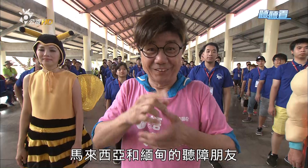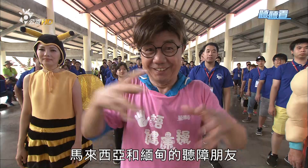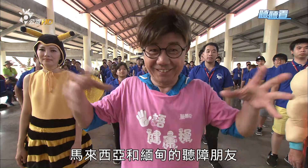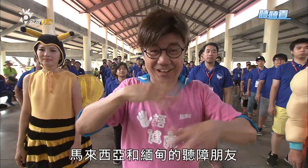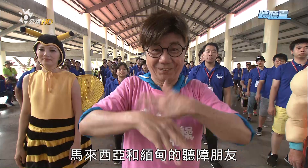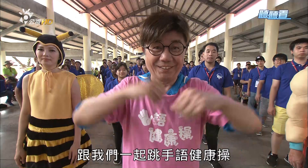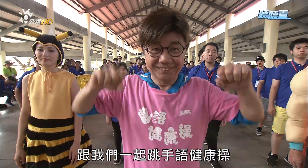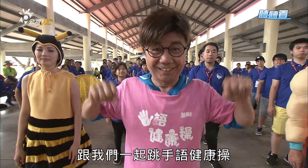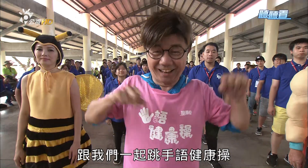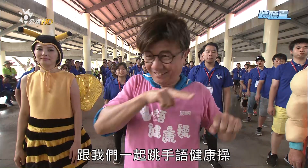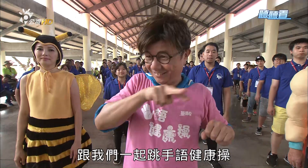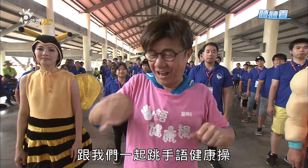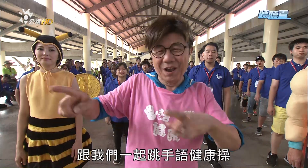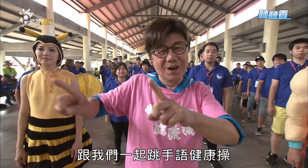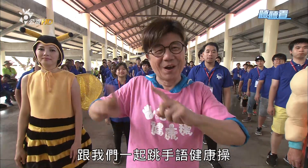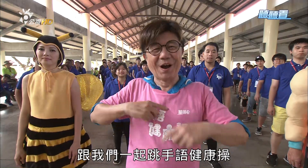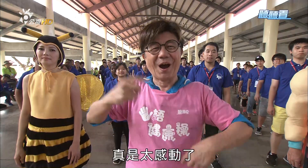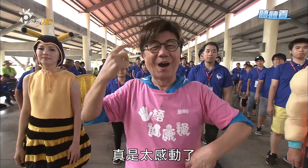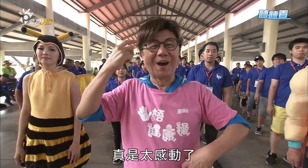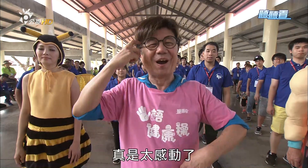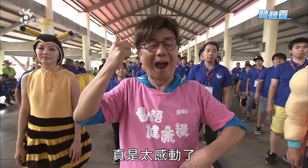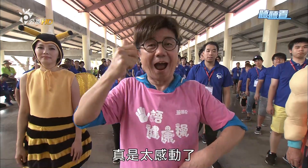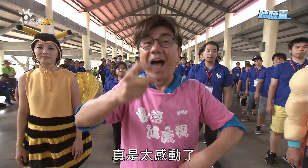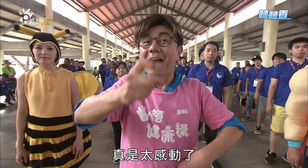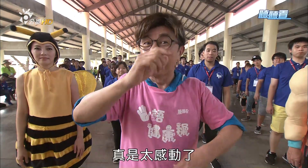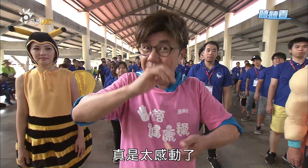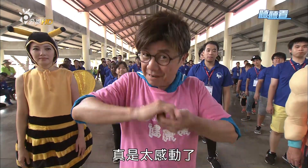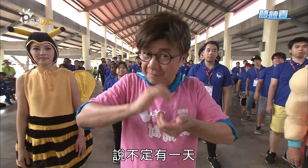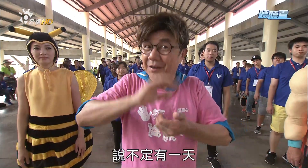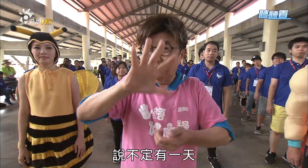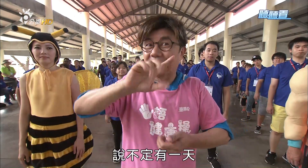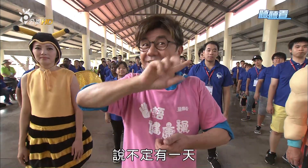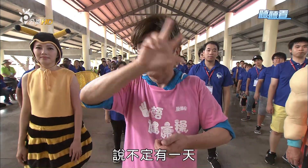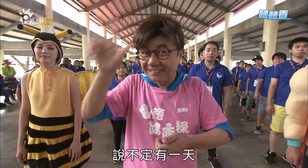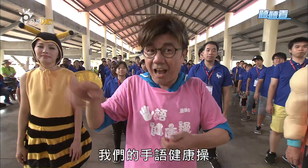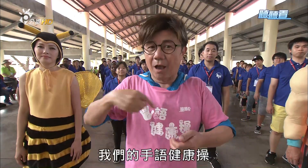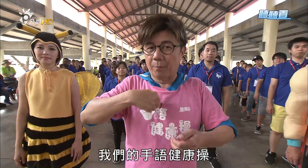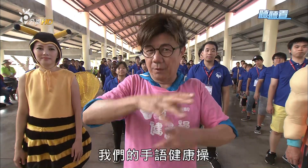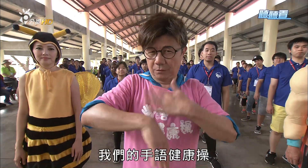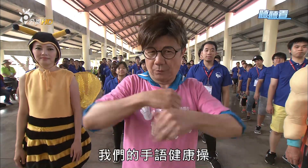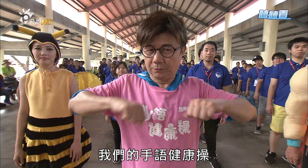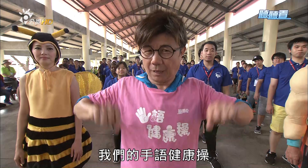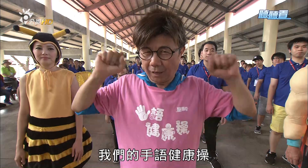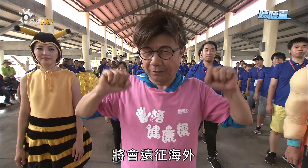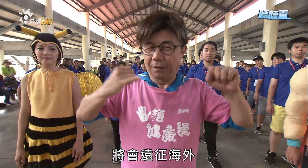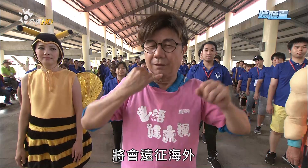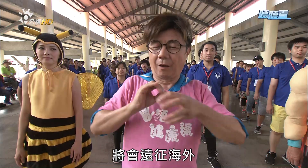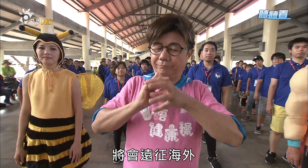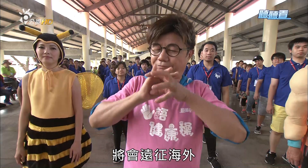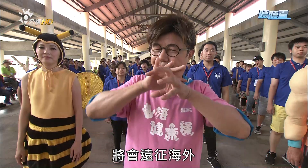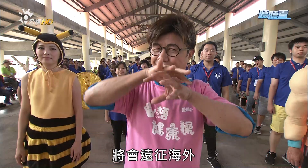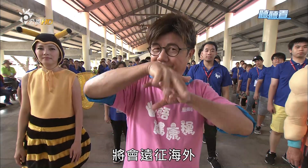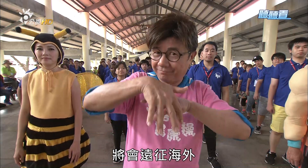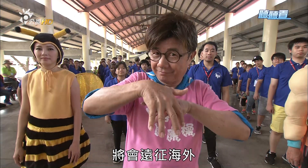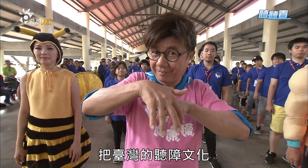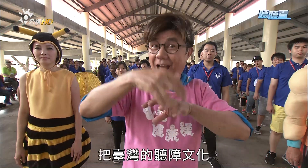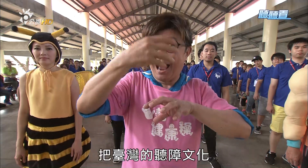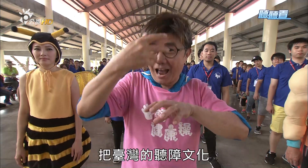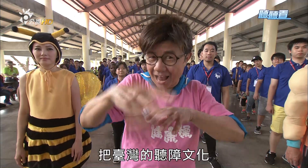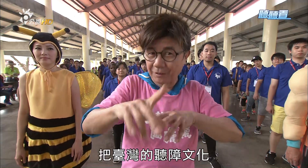友跟我们一起跳手语健康操，真是太感动了。说不定有一天呢，我们的手语健康操将会远征海外，把台湾的听障文